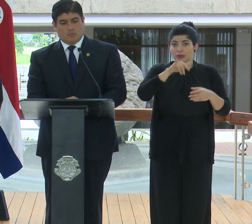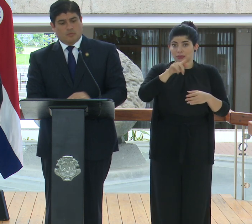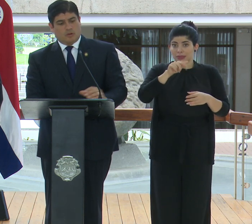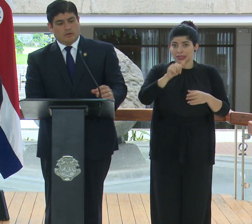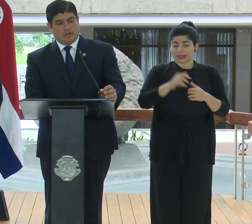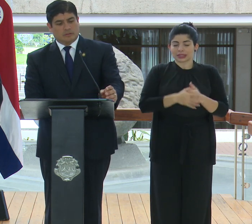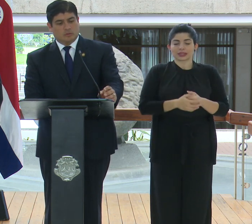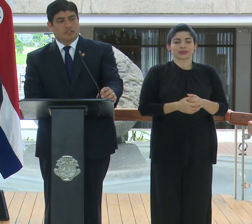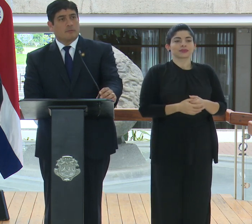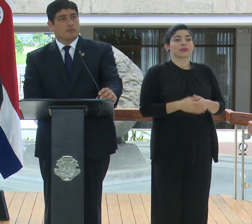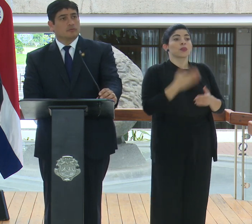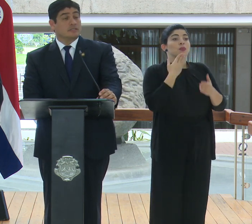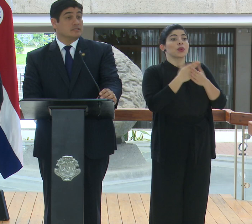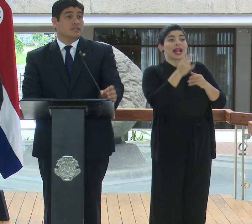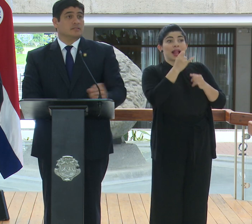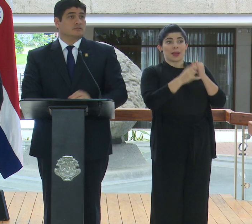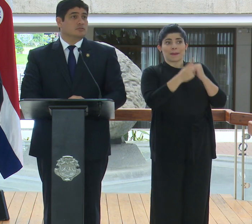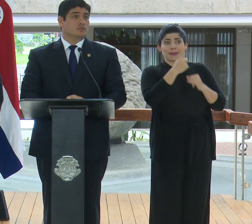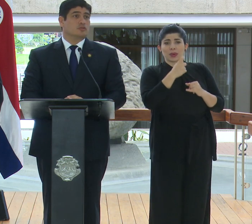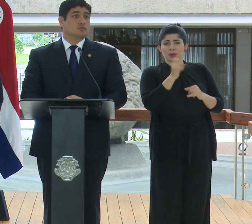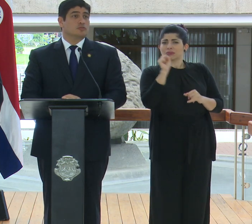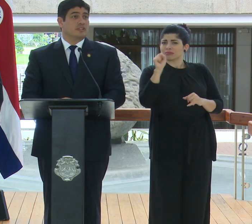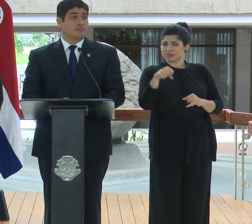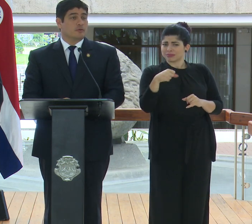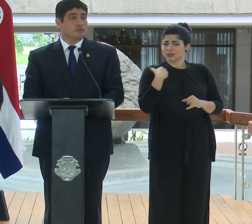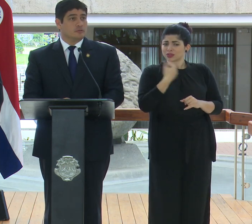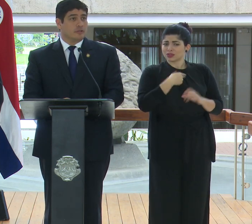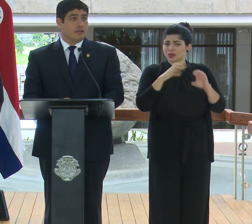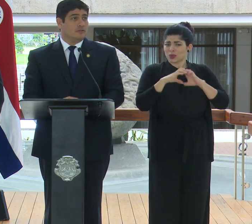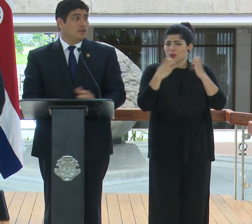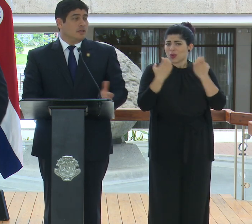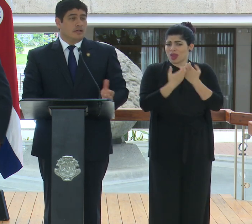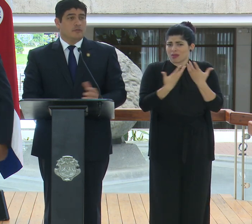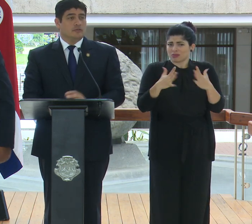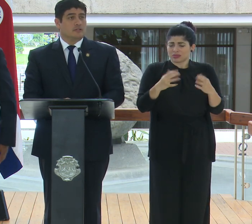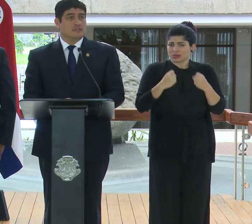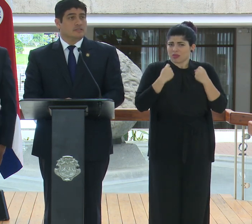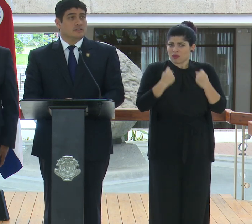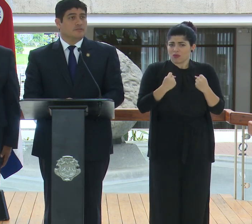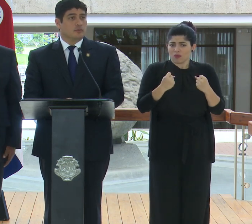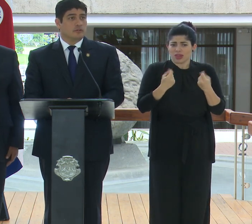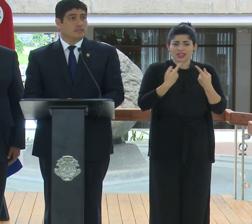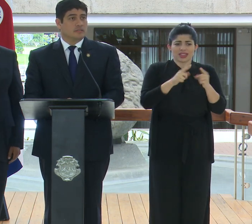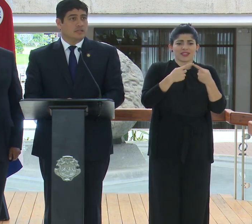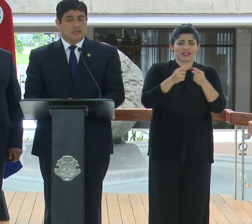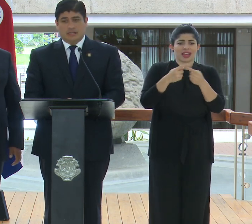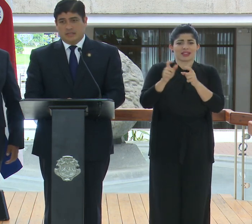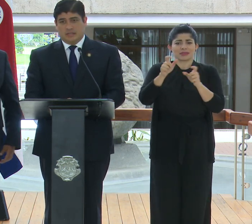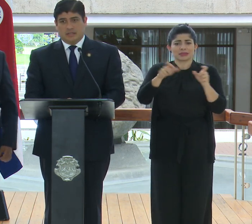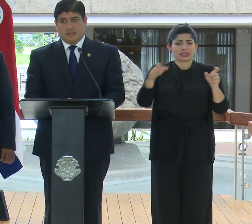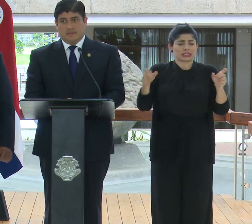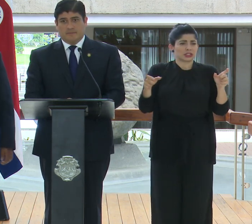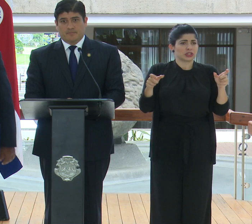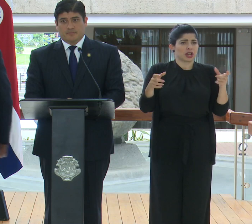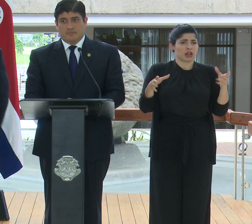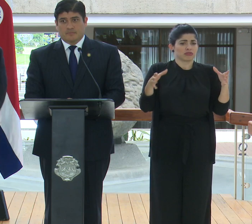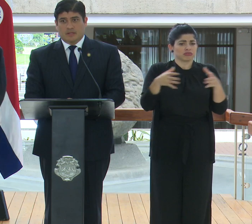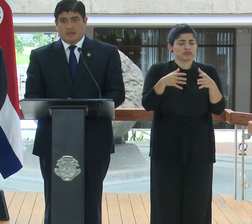Gracias, colega. Señor bueno, presidente. Última pregunta, sí. Nosotros somos un equipo consolidado en cuanto a las distintas figuras. Sí.